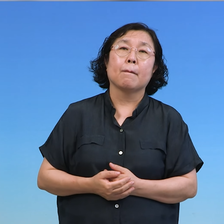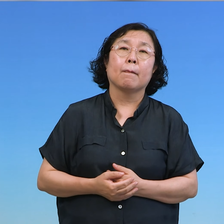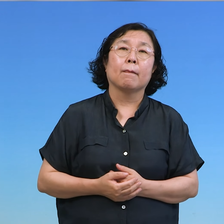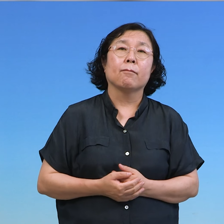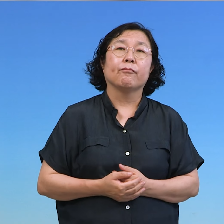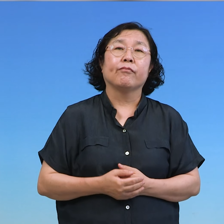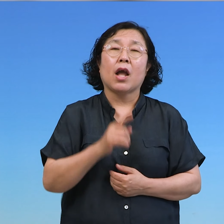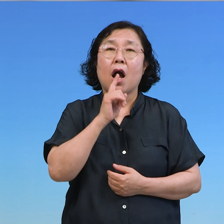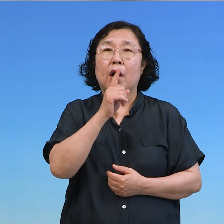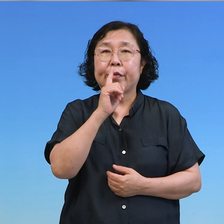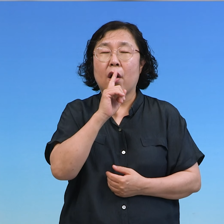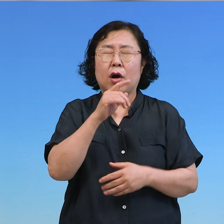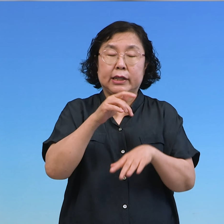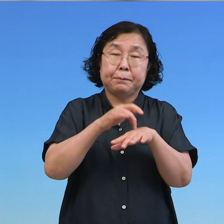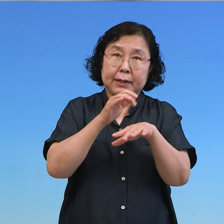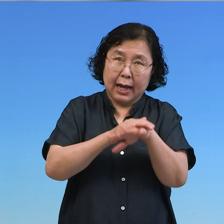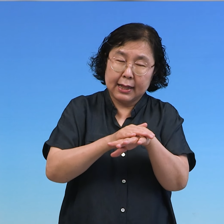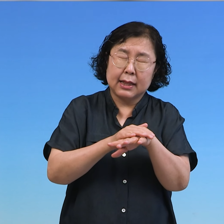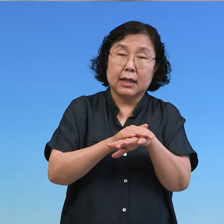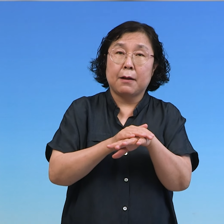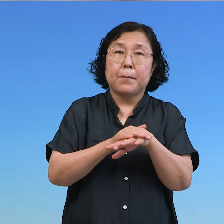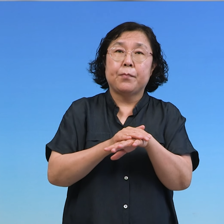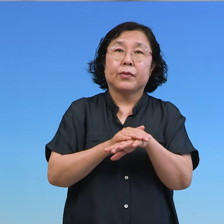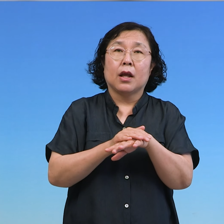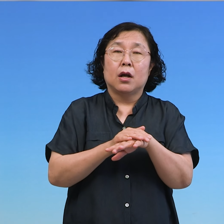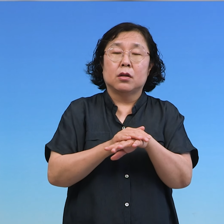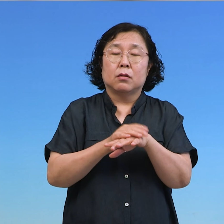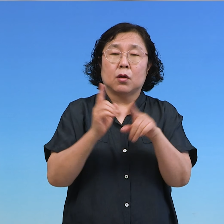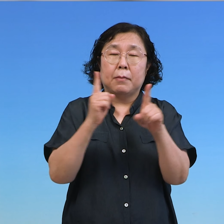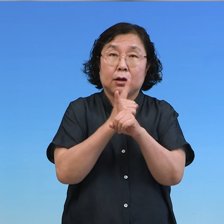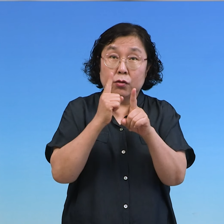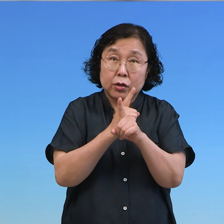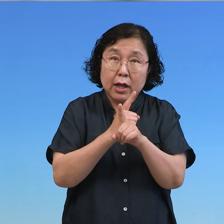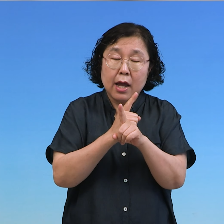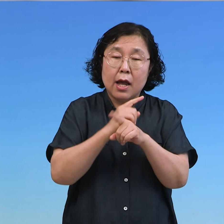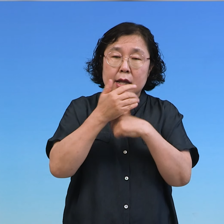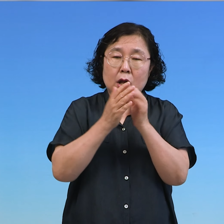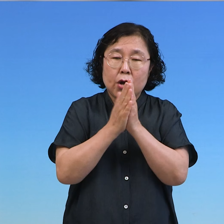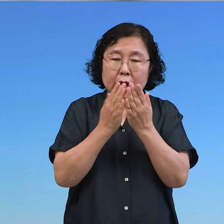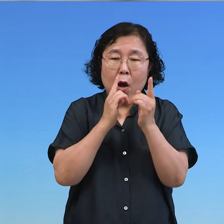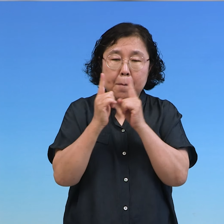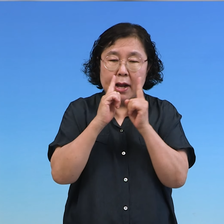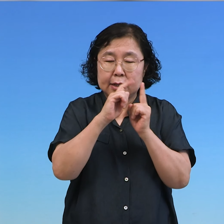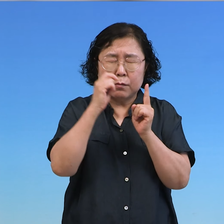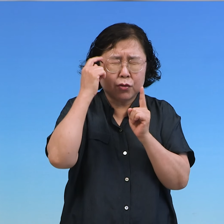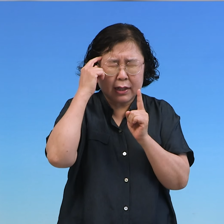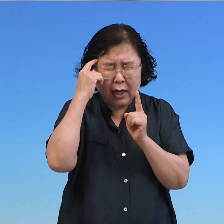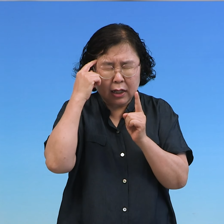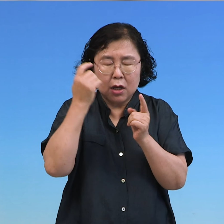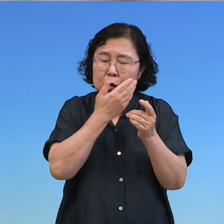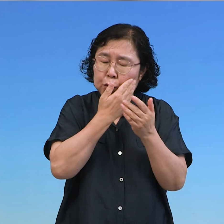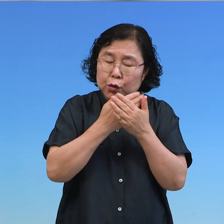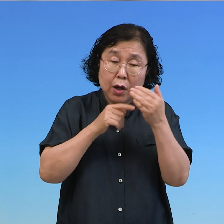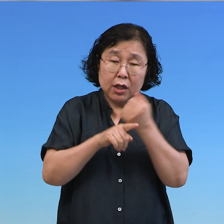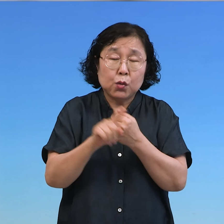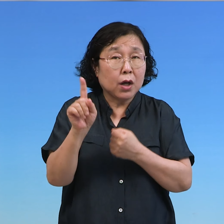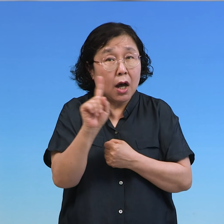여러분 어느 습관이 이 어느 습관을 고치는데 말씀 묵상이 왜 중요한지 아십니까?